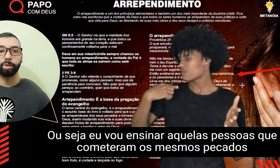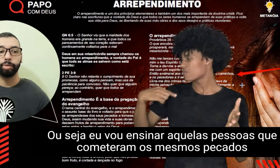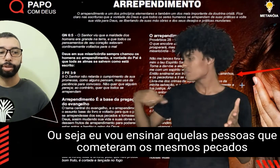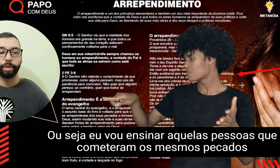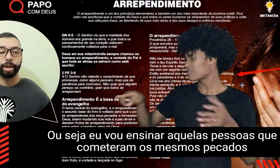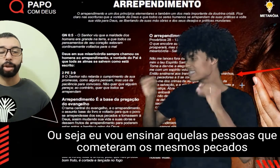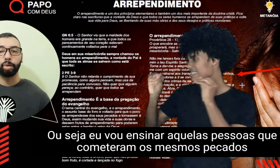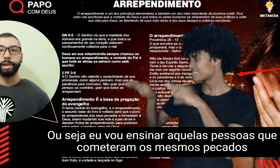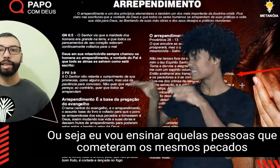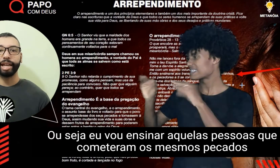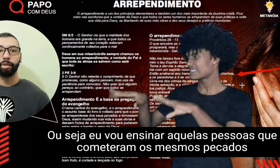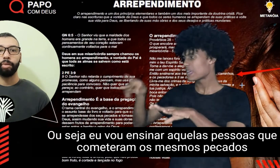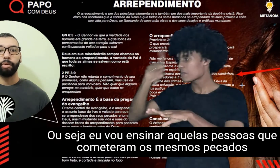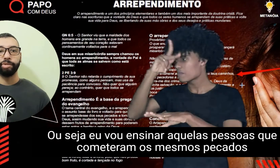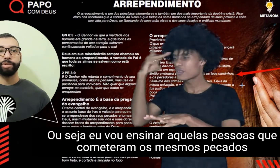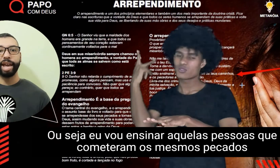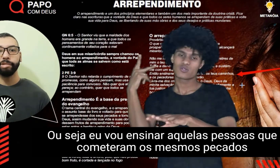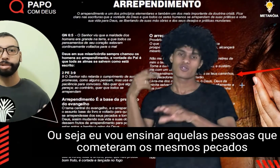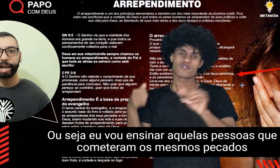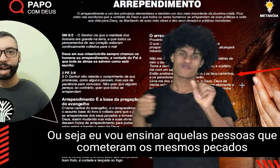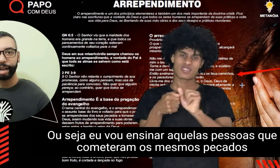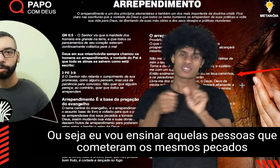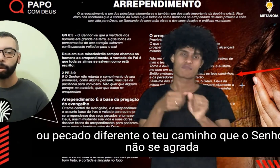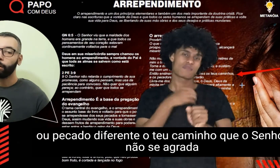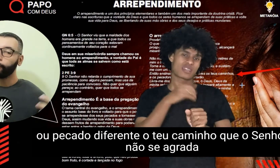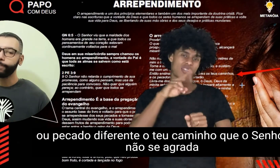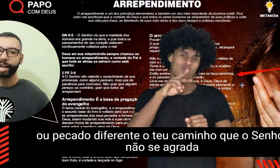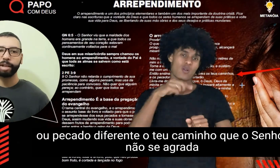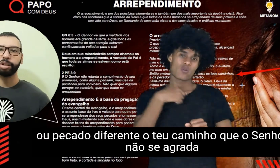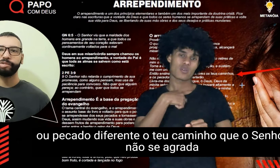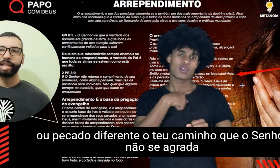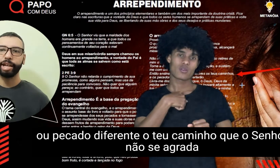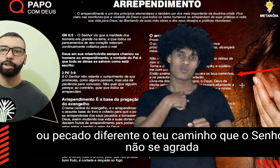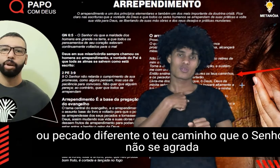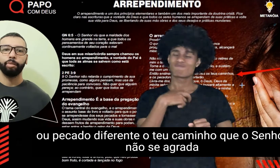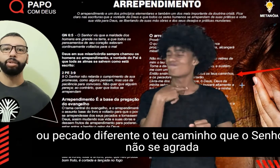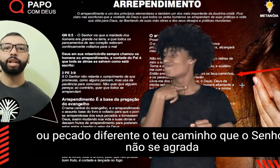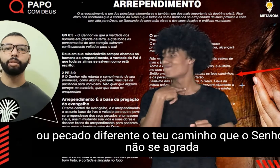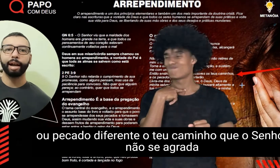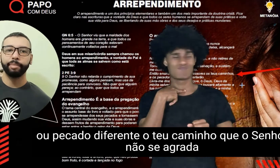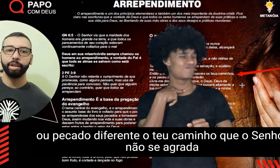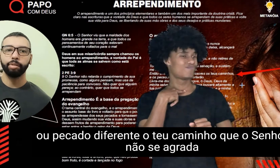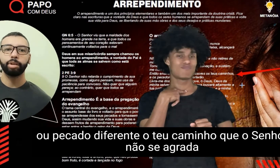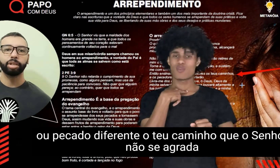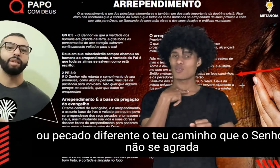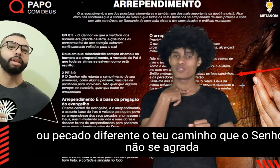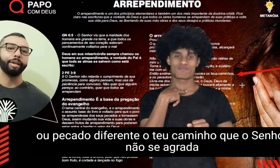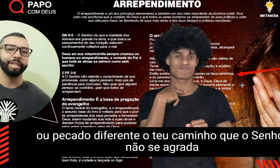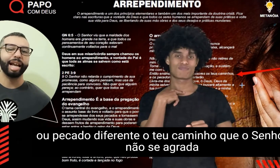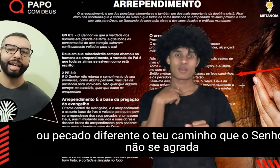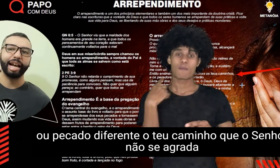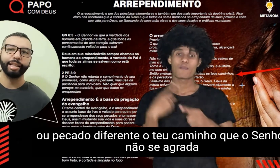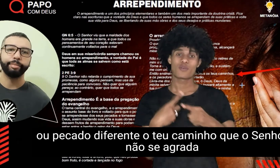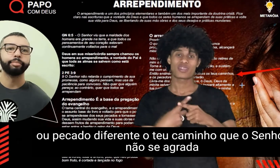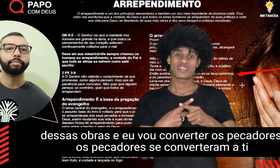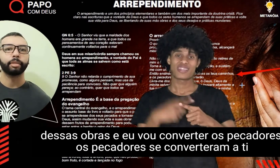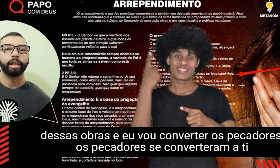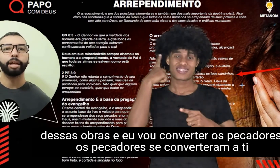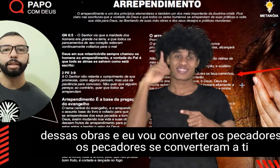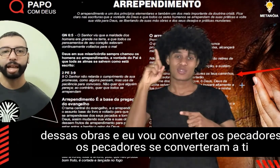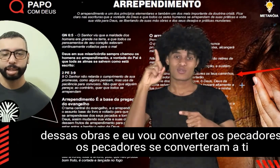aquelas pessoas que cometeram os mesmos pecados ou pecados diferentes, o teu caminho, que o Senhor não se